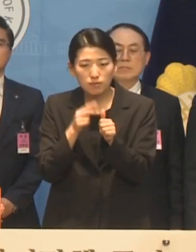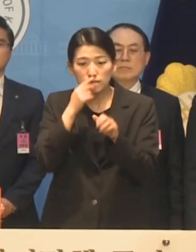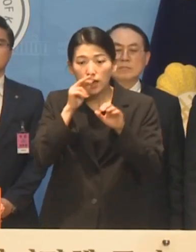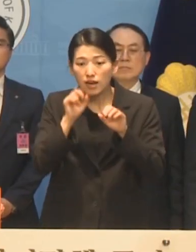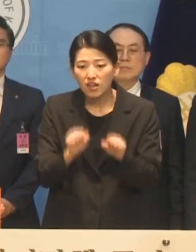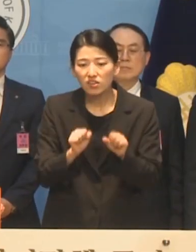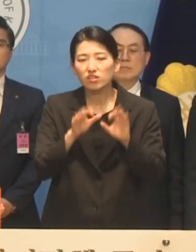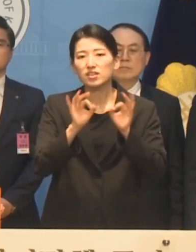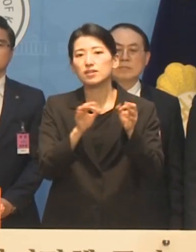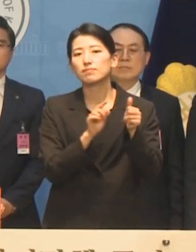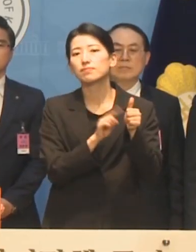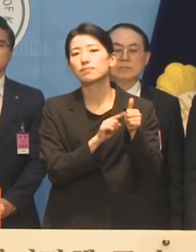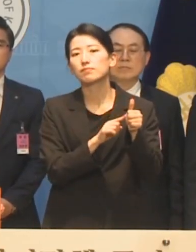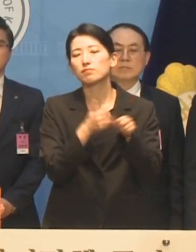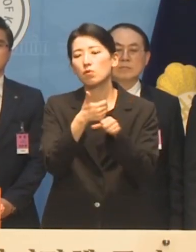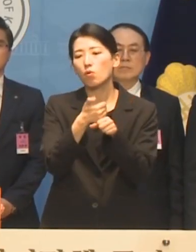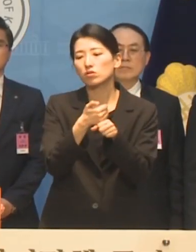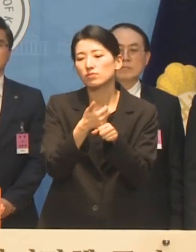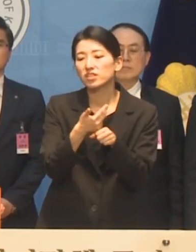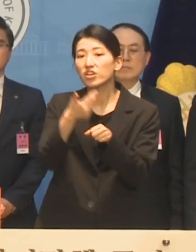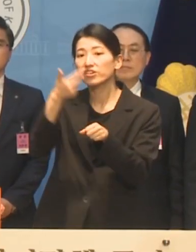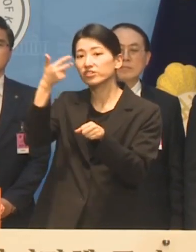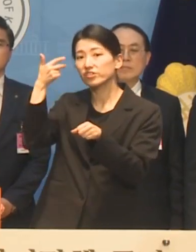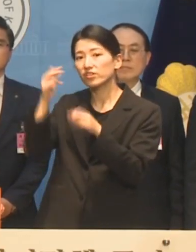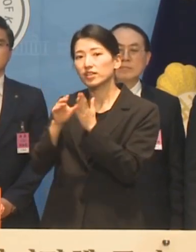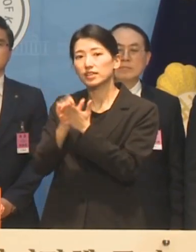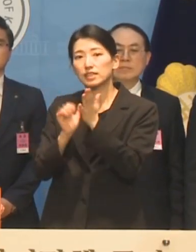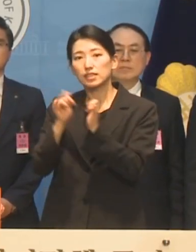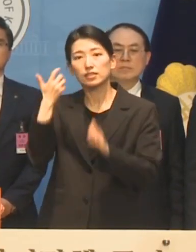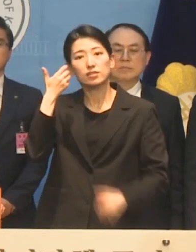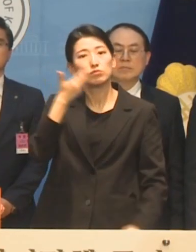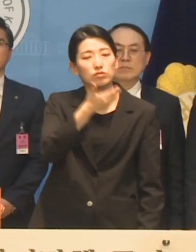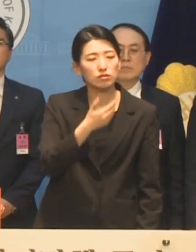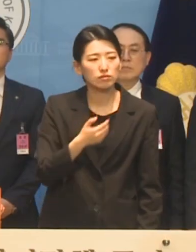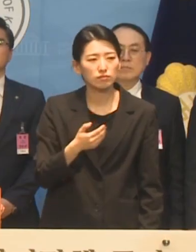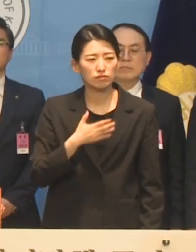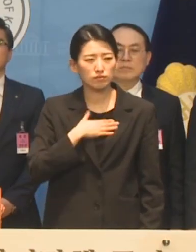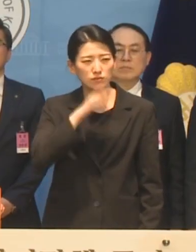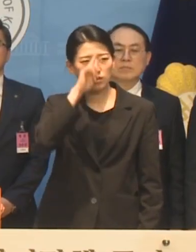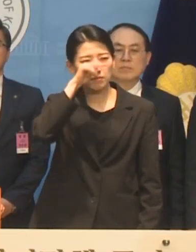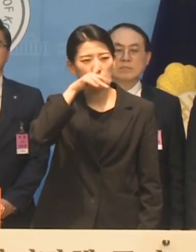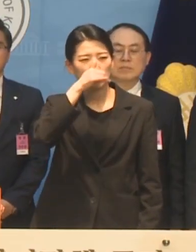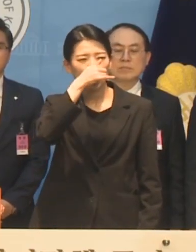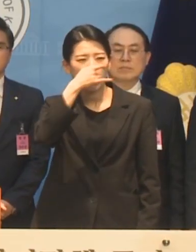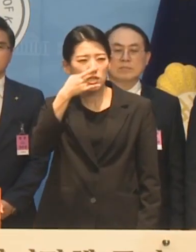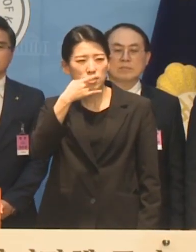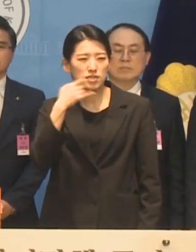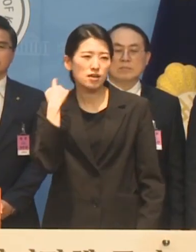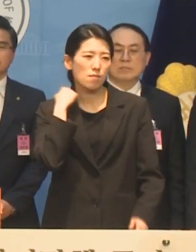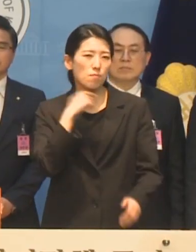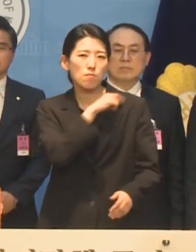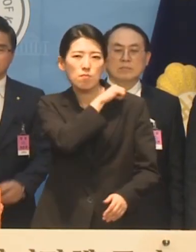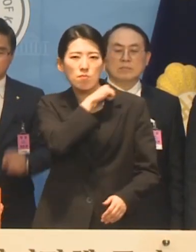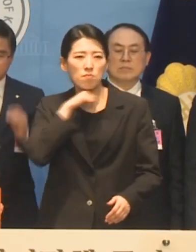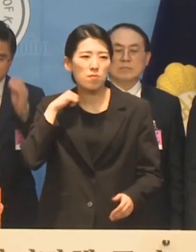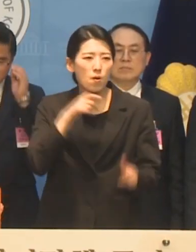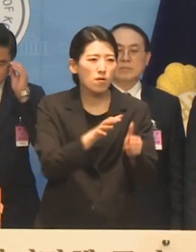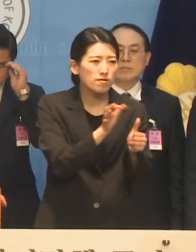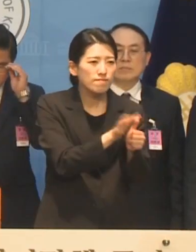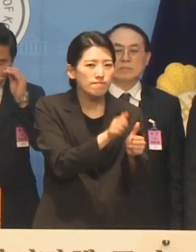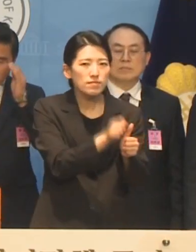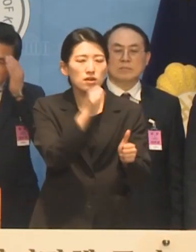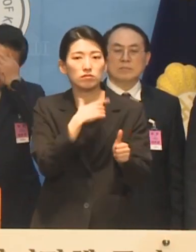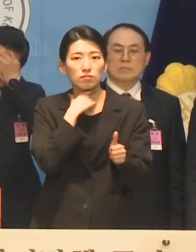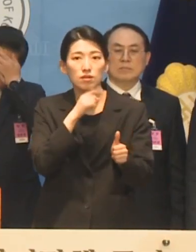소위가 57년 전에 그 당시 기자가 묻는 질문에 박정희 대통령 목을 따라왔다는 말과 그 워딩이